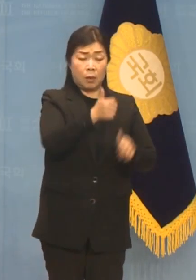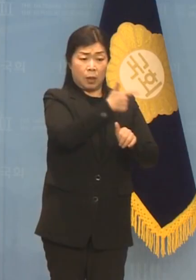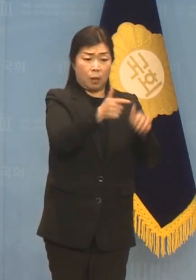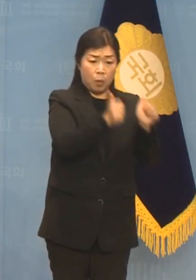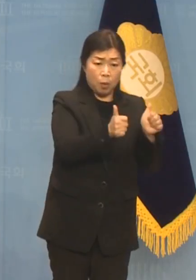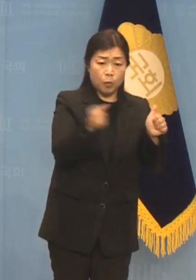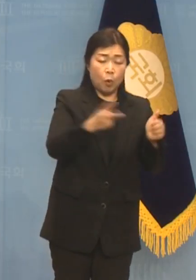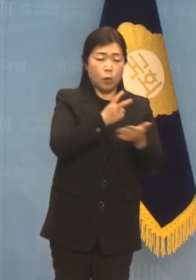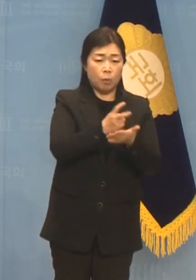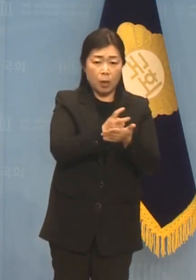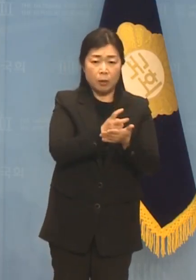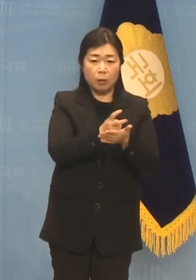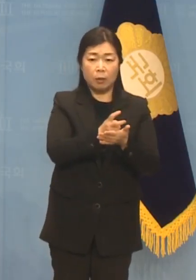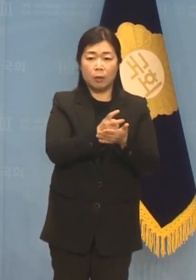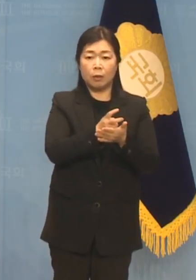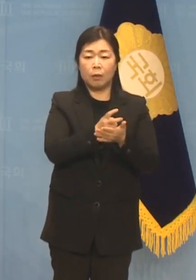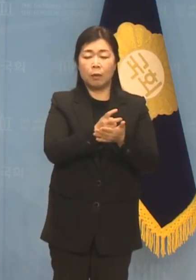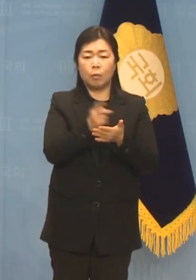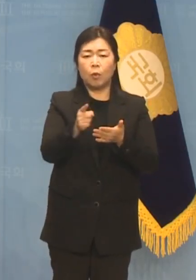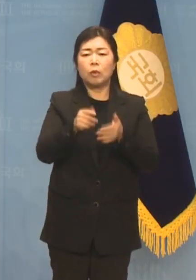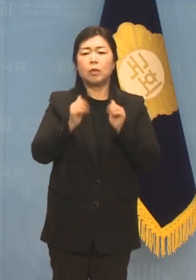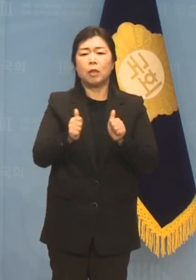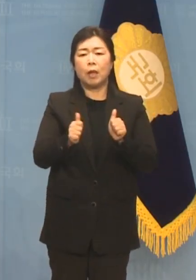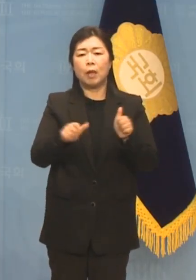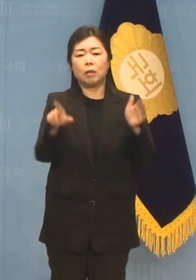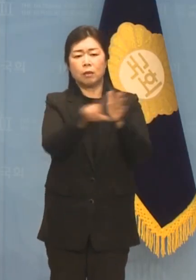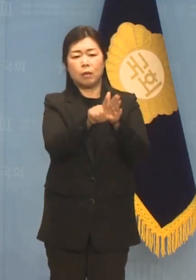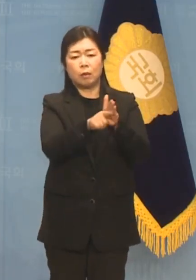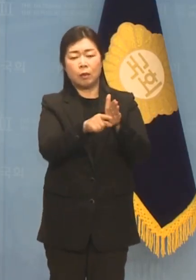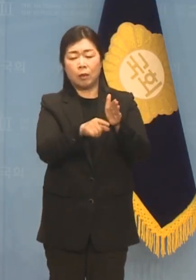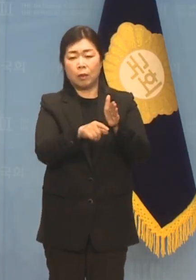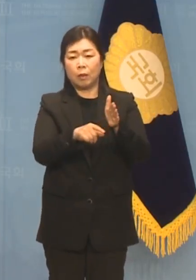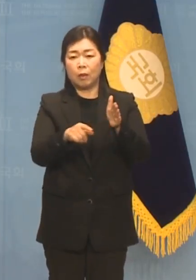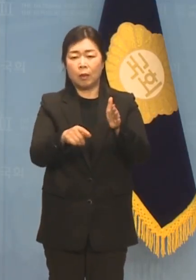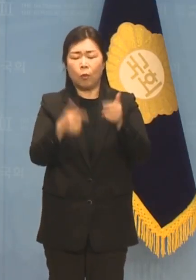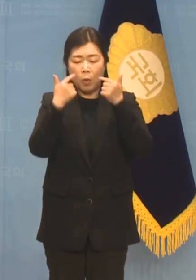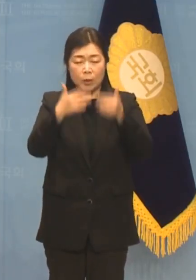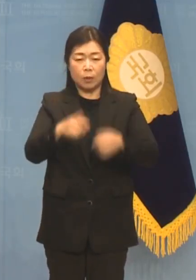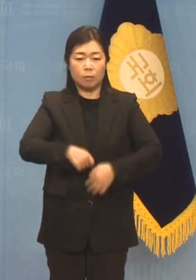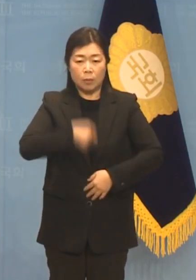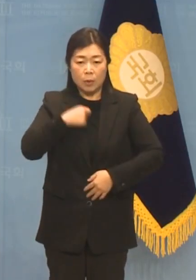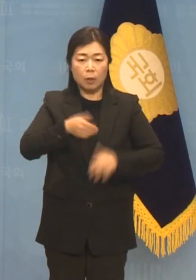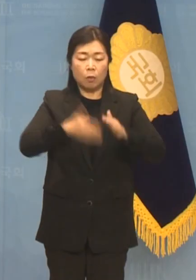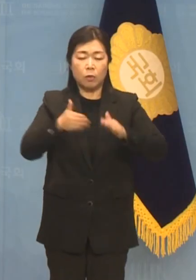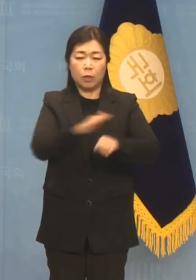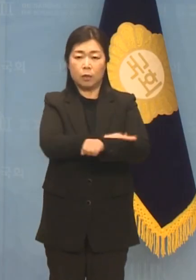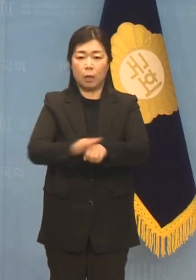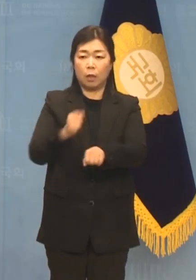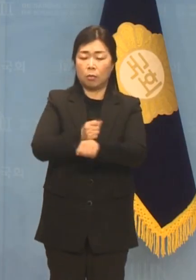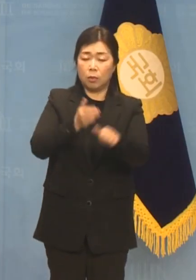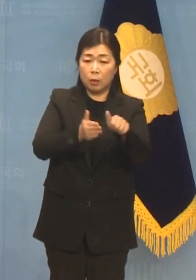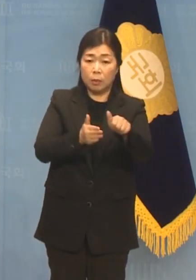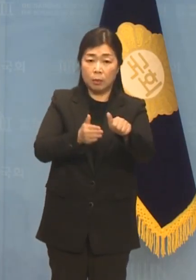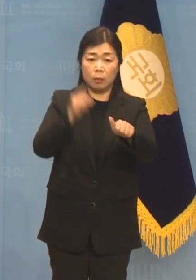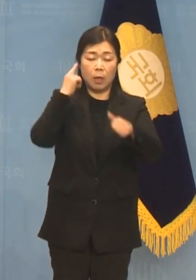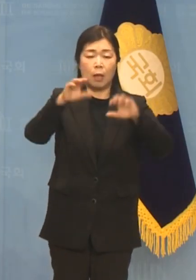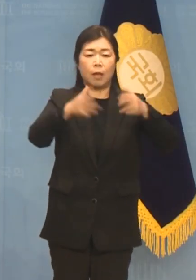재판의 신뢰 위기를 가중시키지 말고 남은 재판만이라도 공정하게 오로지